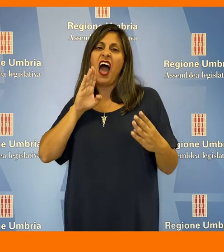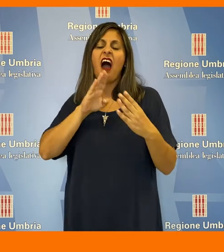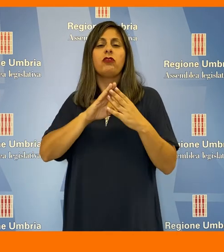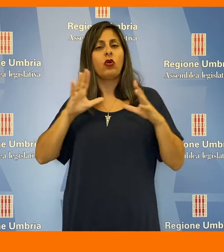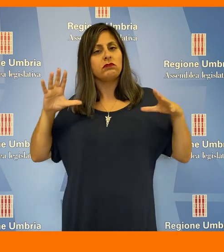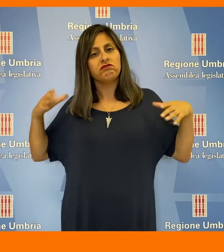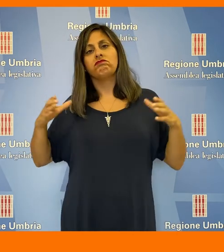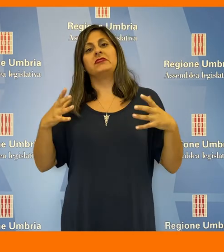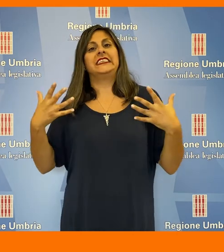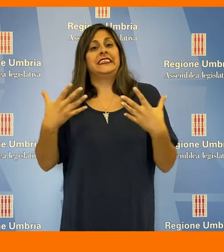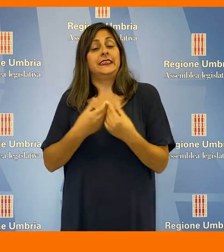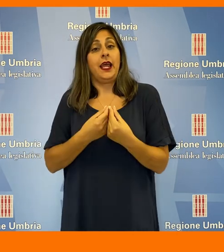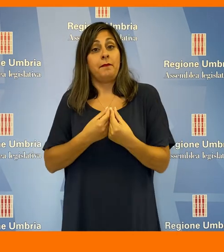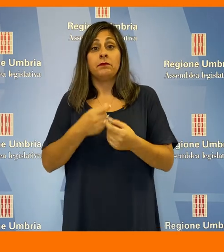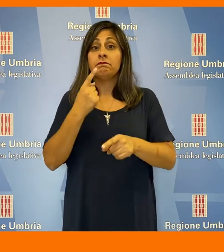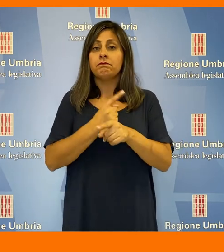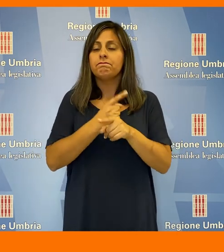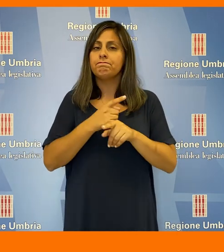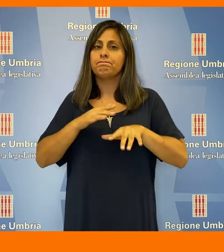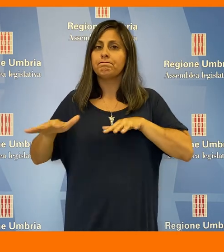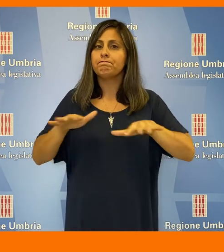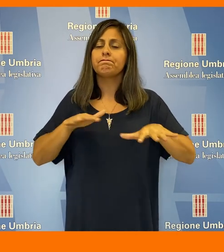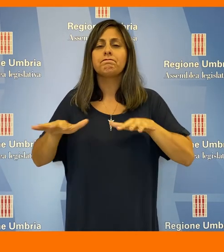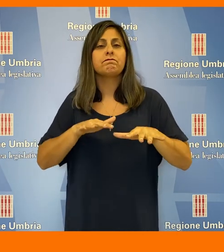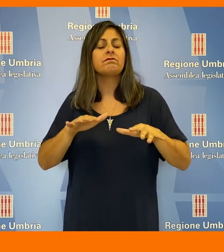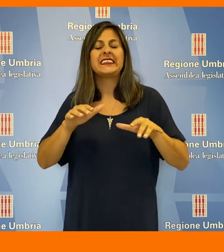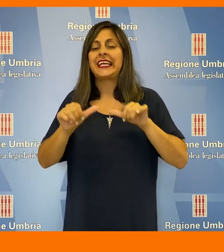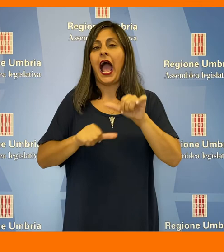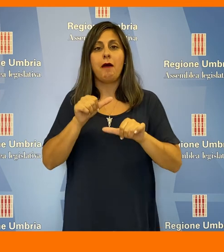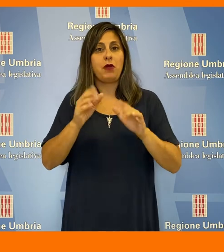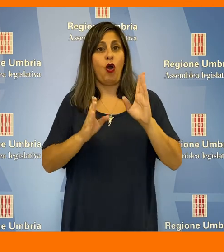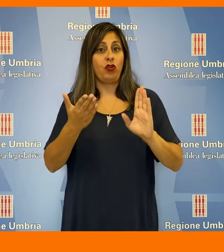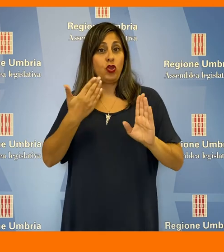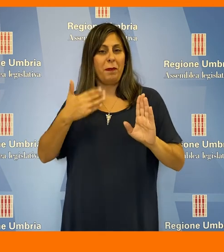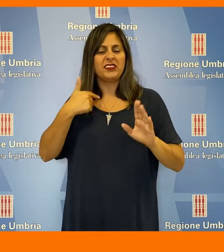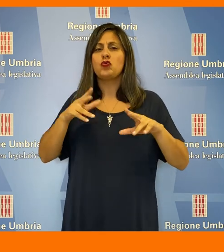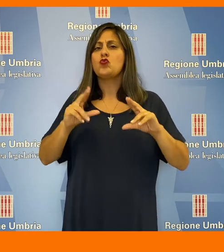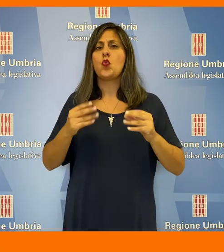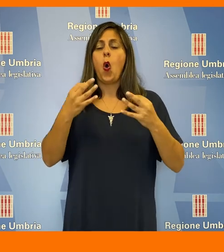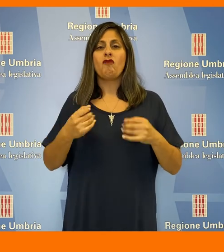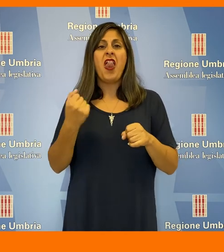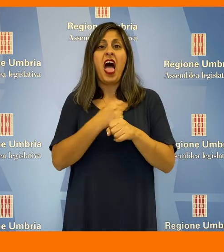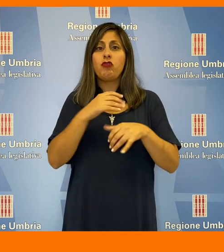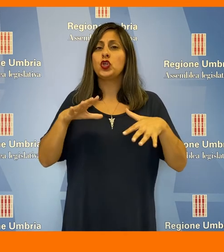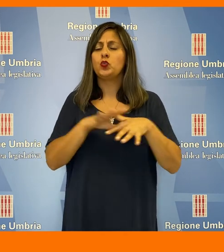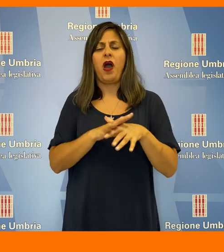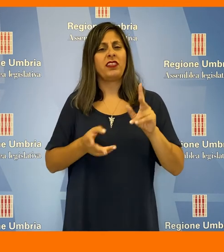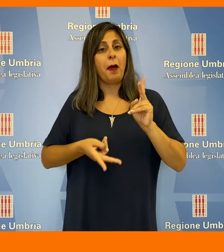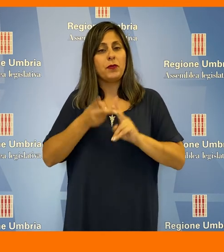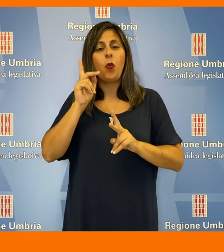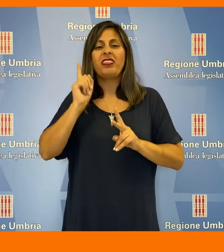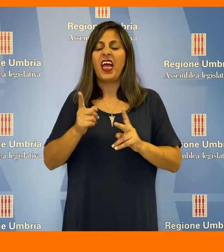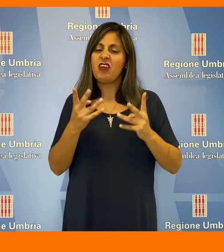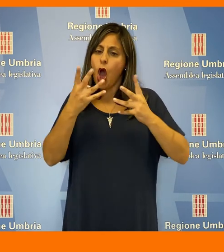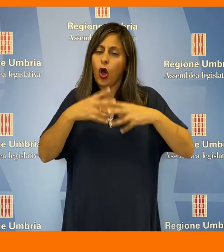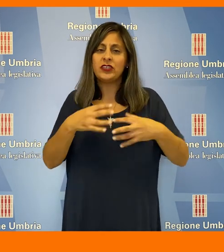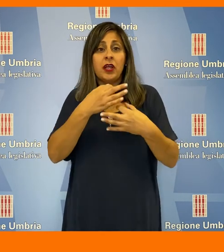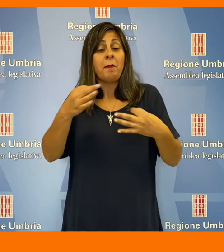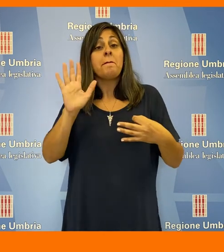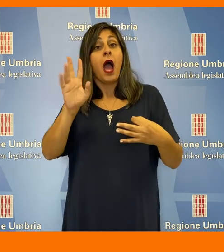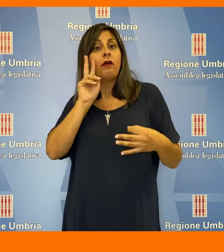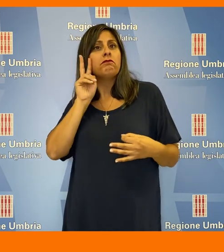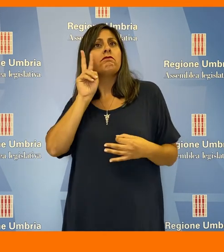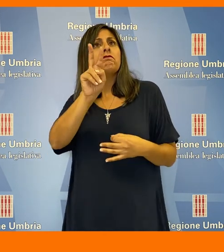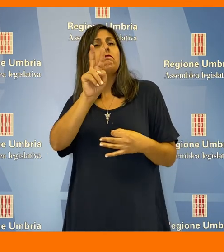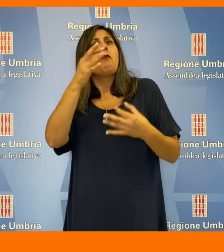essere affrontato tutti insieme. Occorre quindi agire in maniera totalmente nuova attraverso un forte lavoro di squadra da organizzare avendo